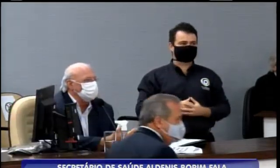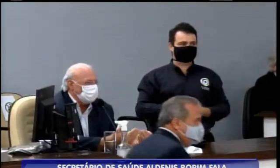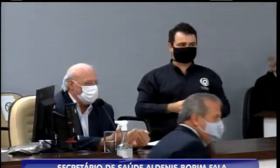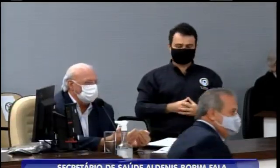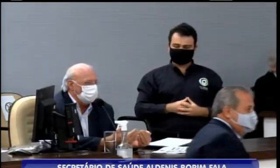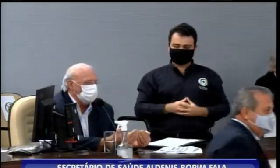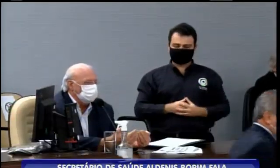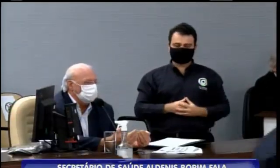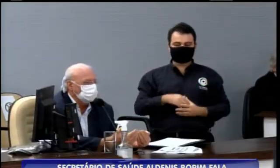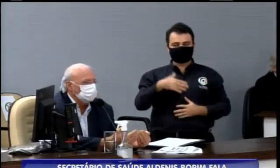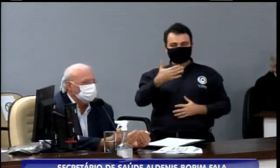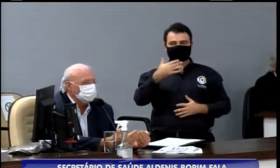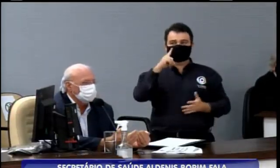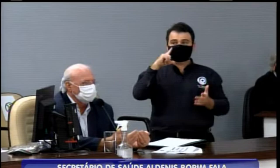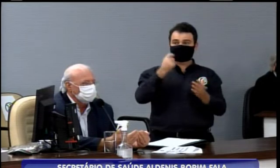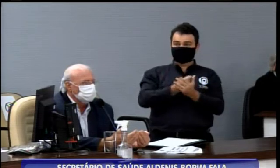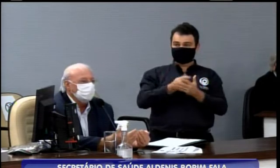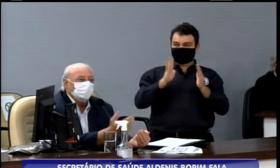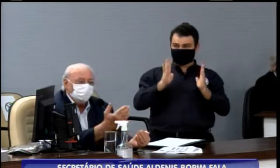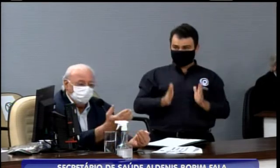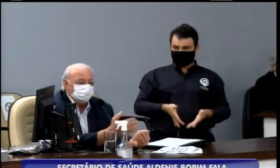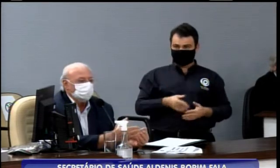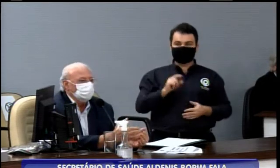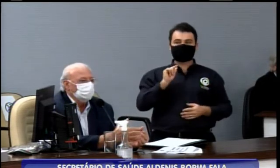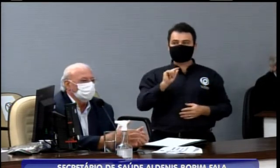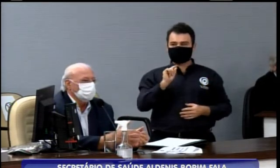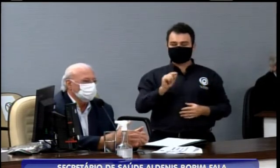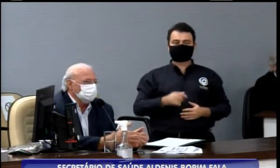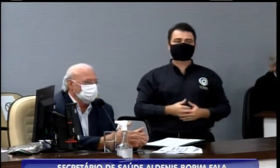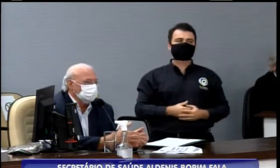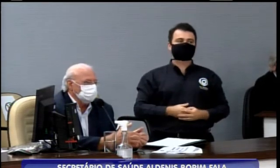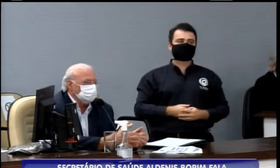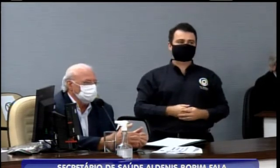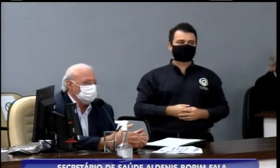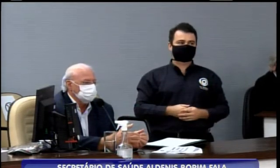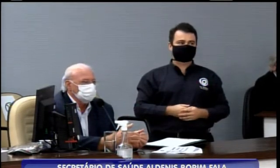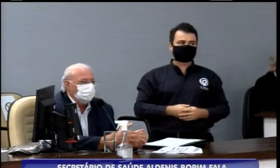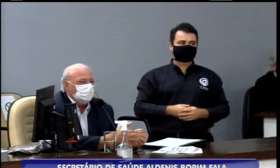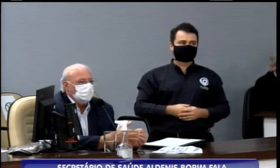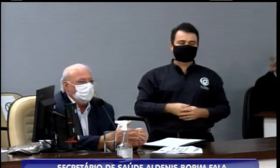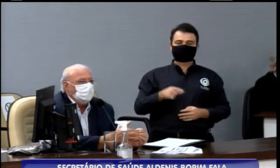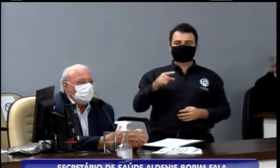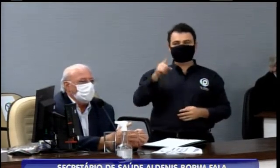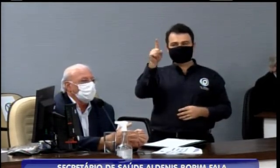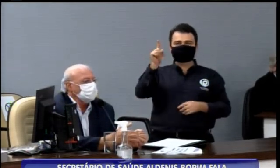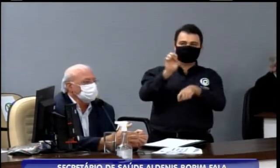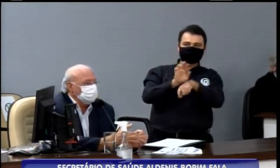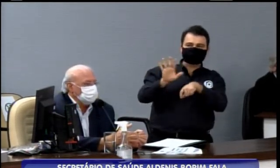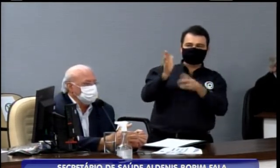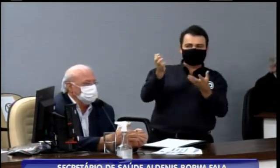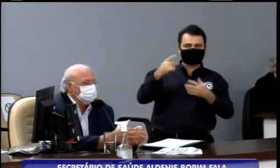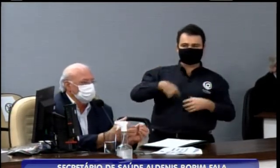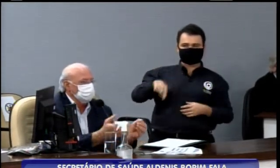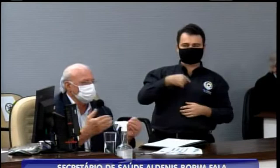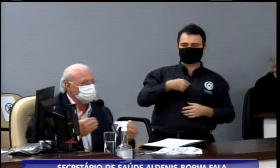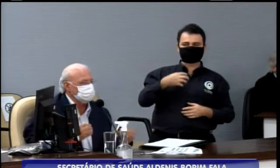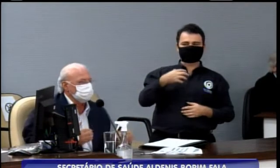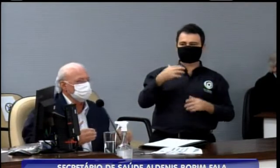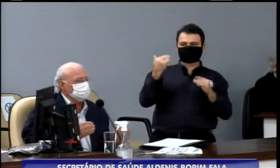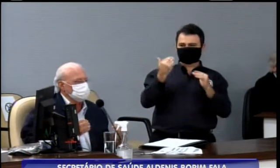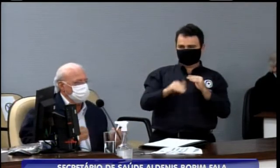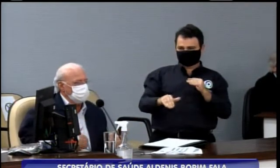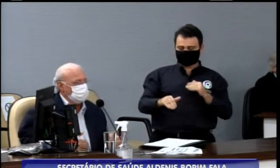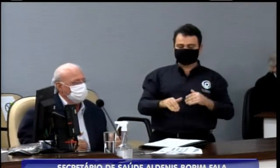imbróglio final? É que o senhor falou da regulação, por isso que eu... Então, nós não aceitamos isso. A contrapartida